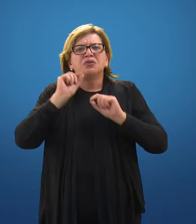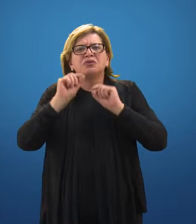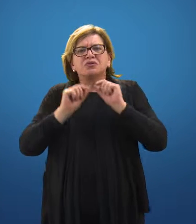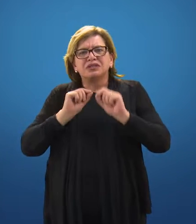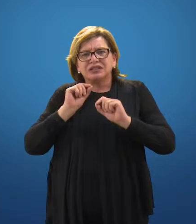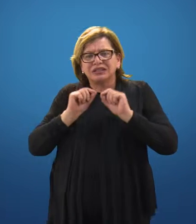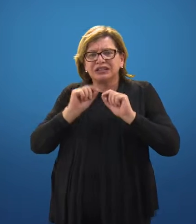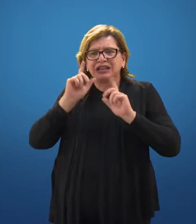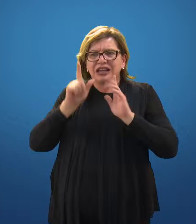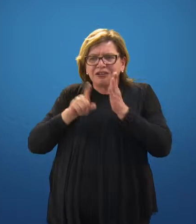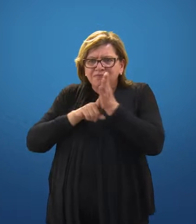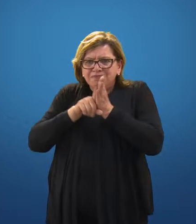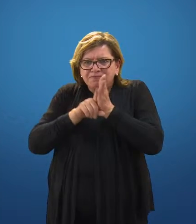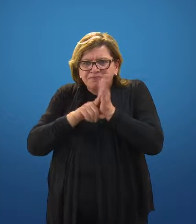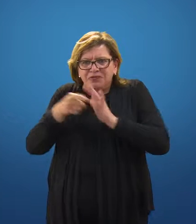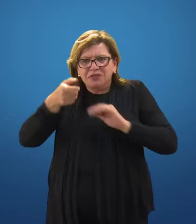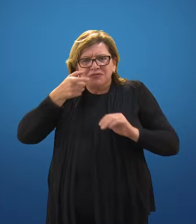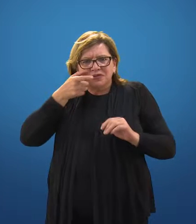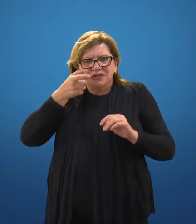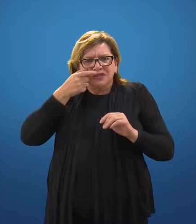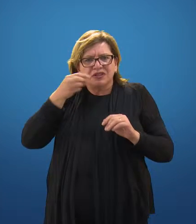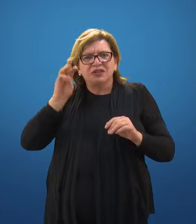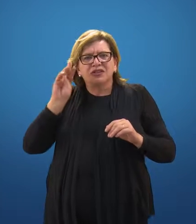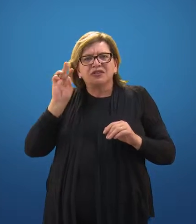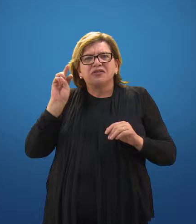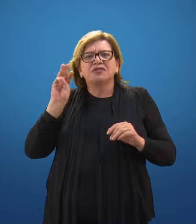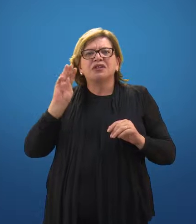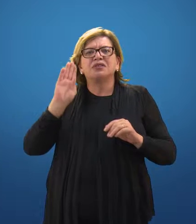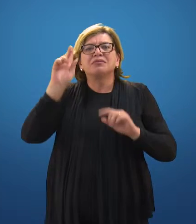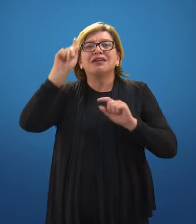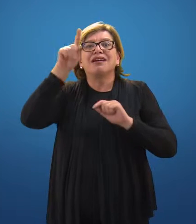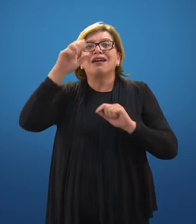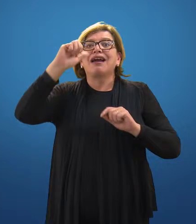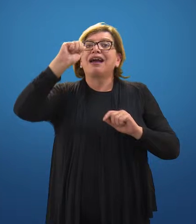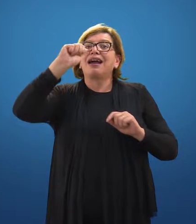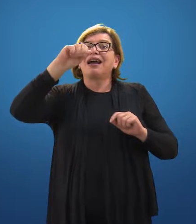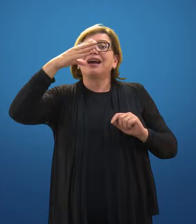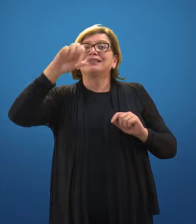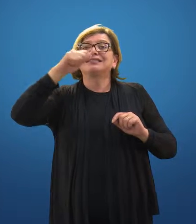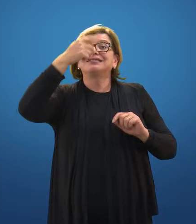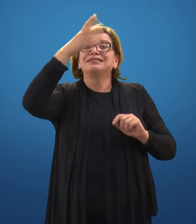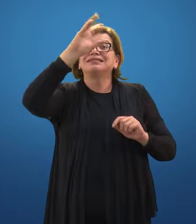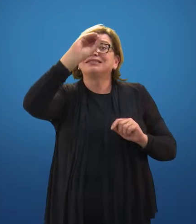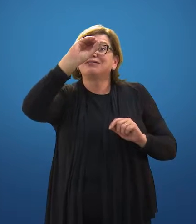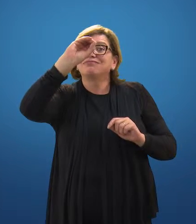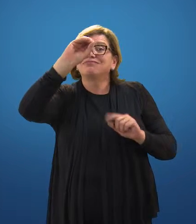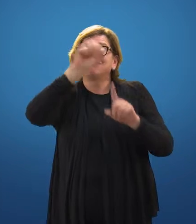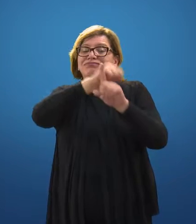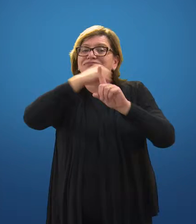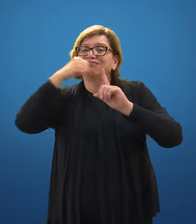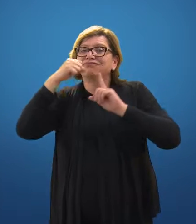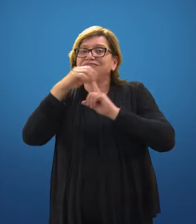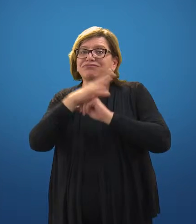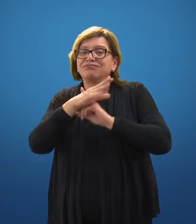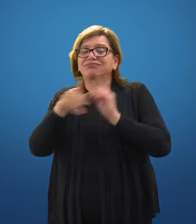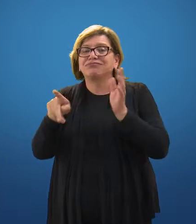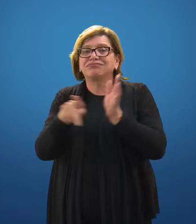da sociologia de Max Weber são as ações sociais dos indivíduos. O que seriam essas ações